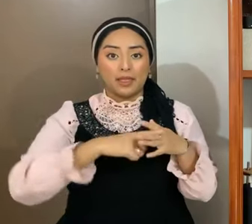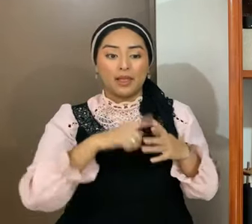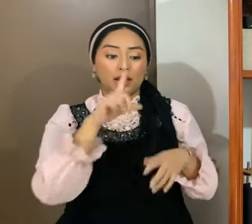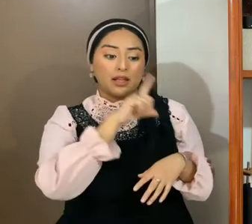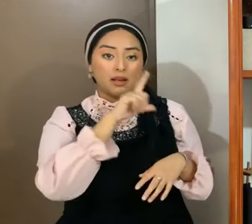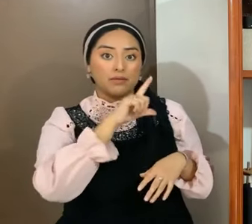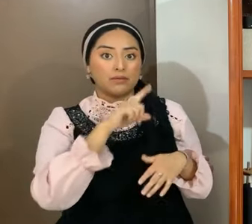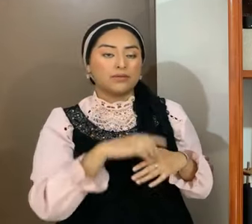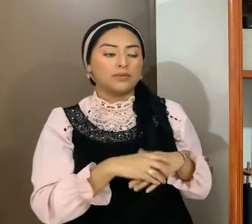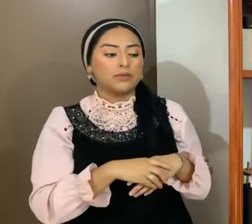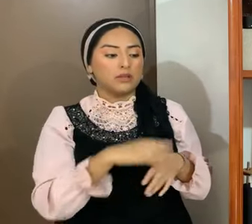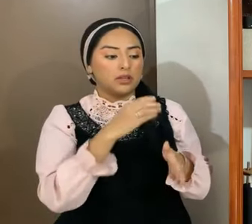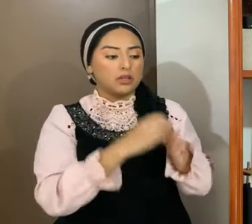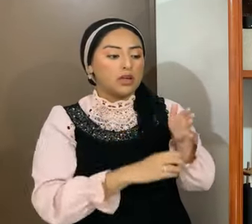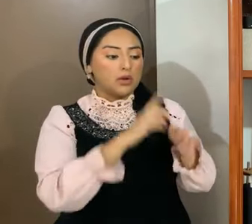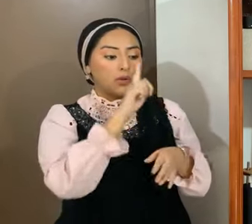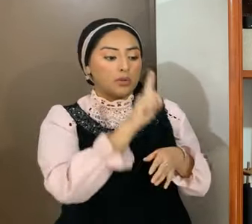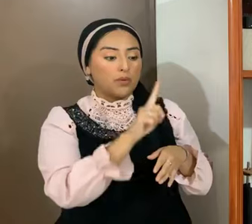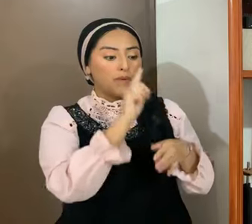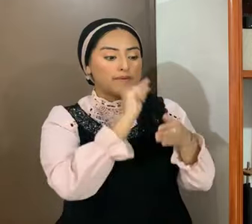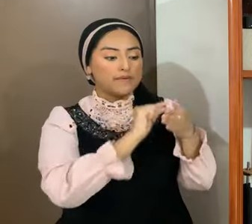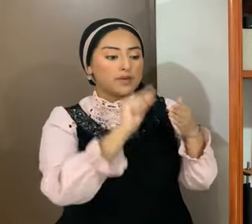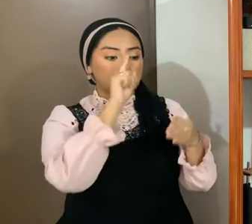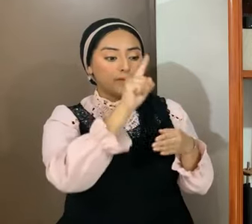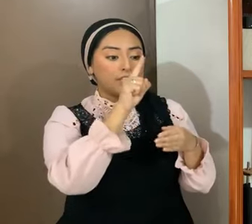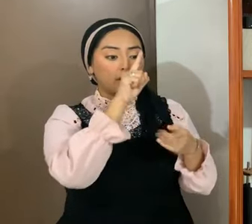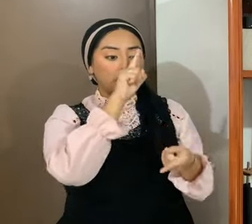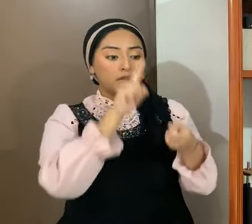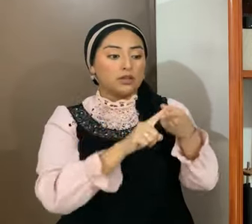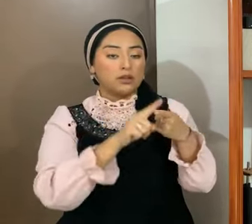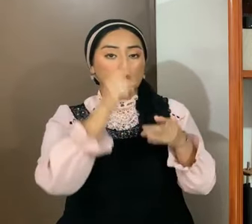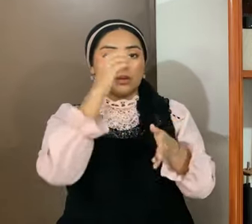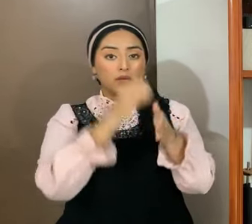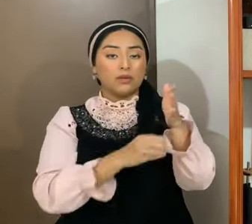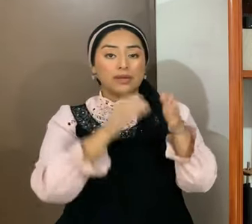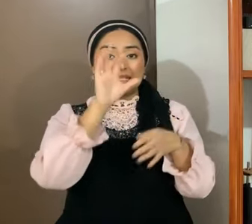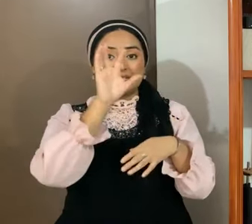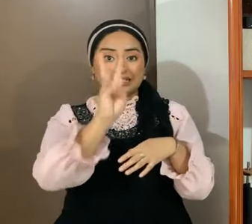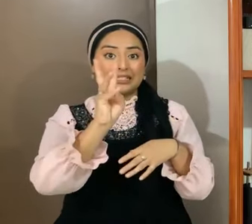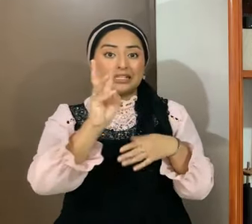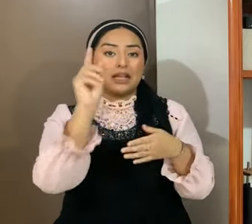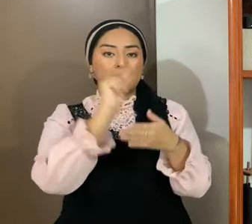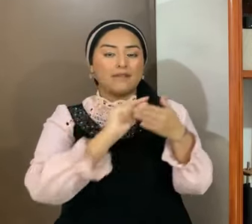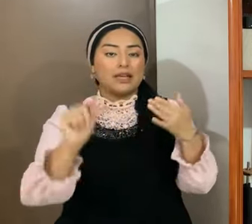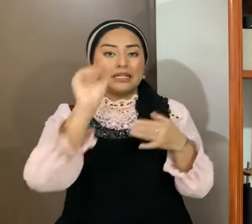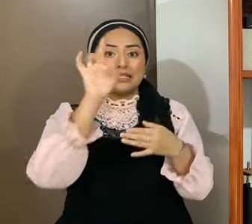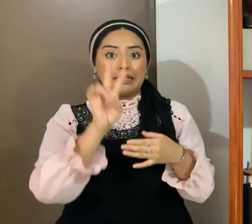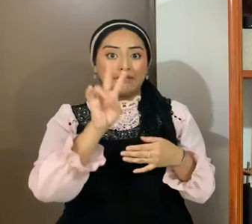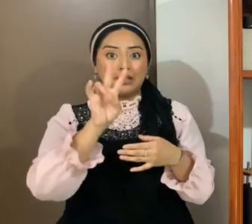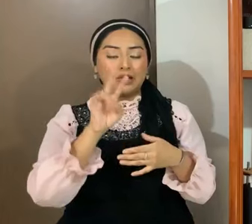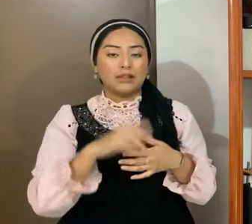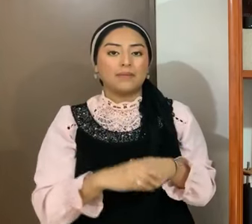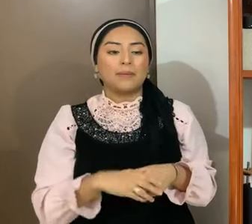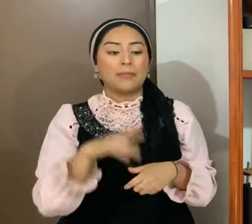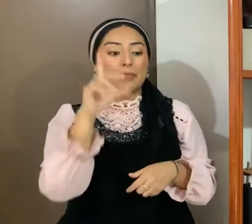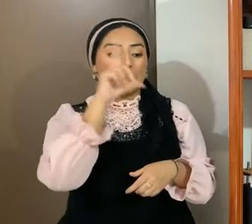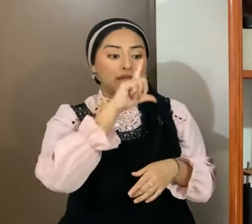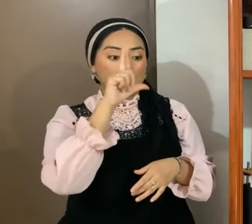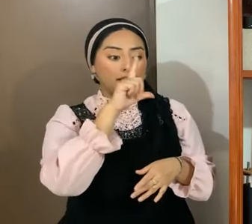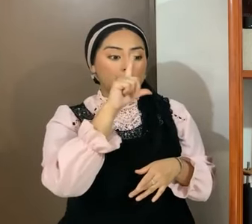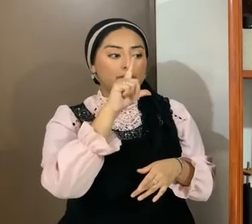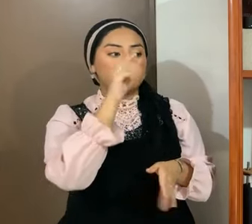Vayikra, Levítico 1, verso 1, hasta el capítulo 6, verso 7.